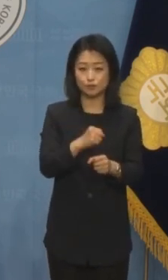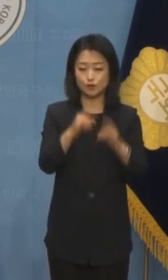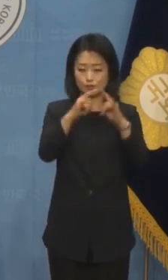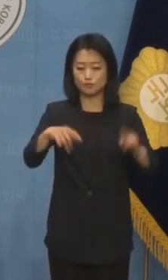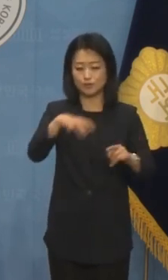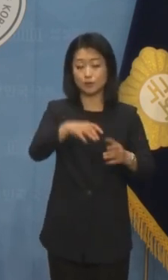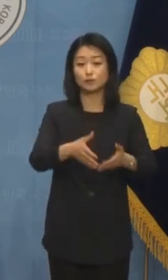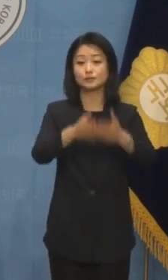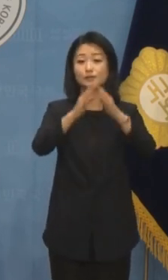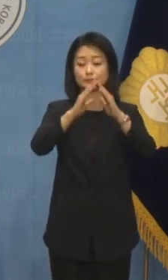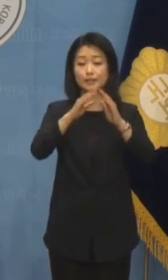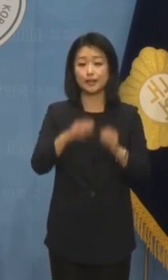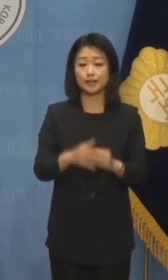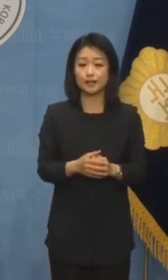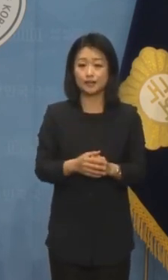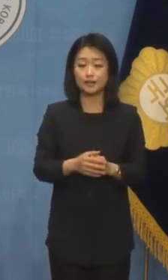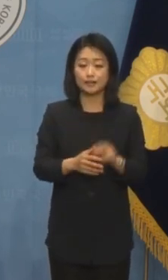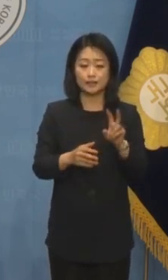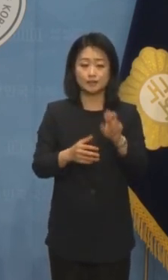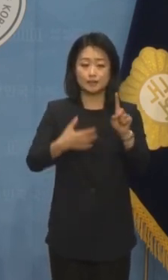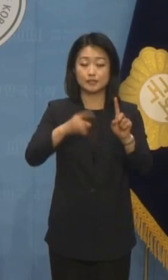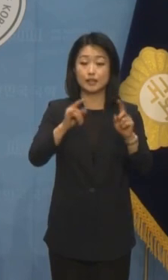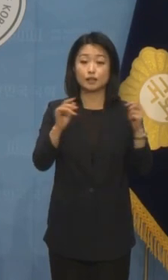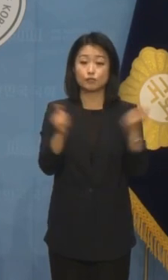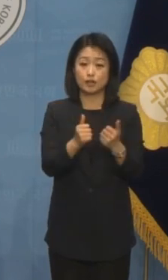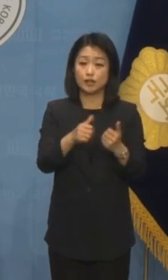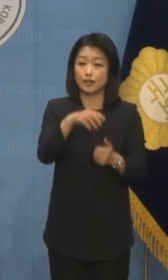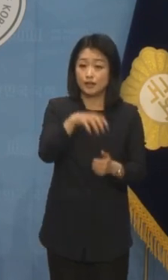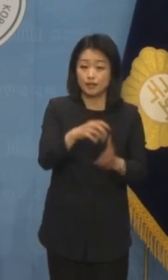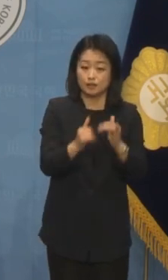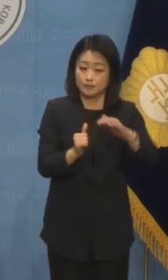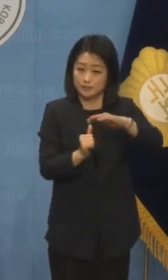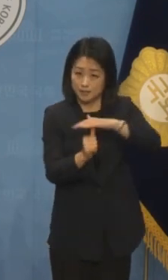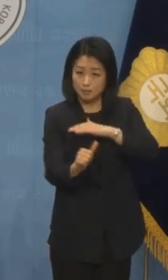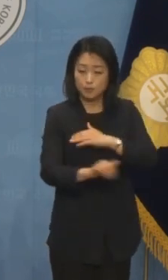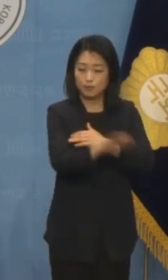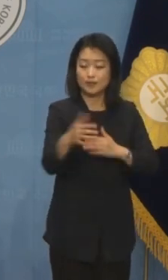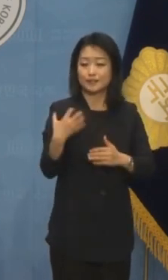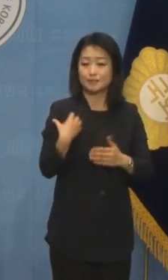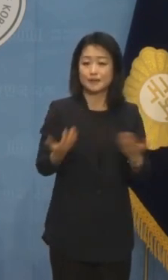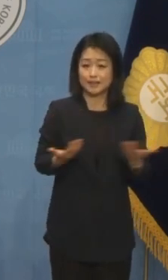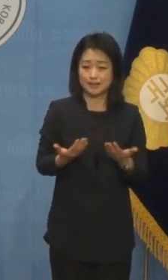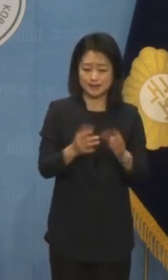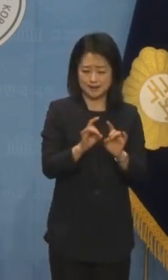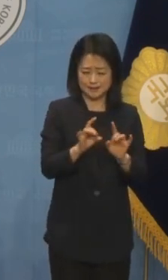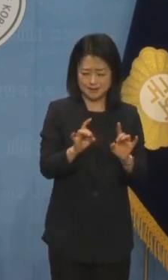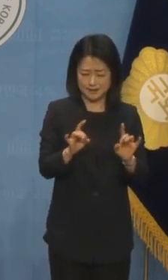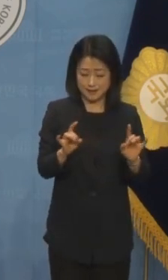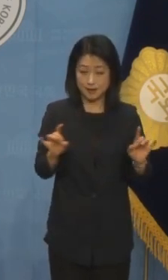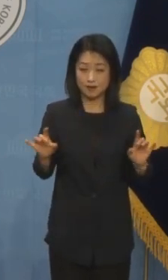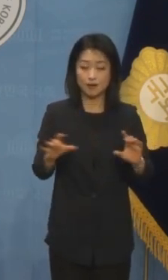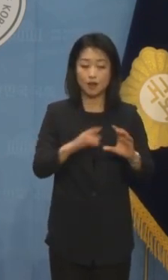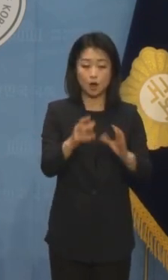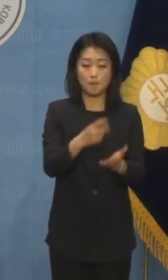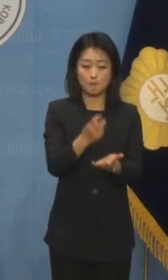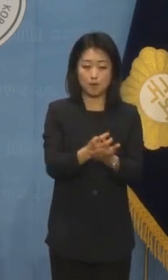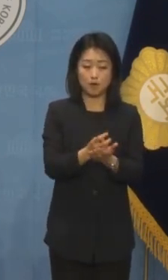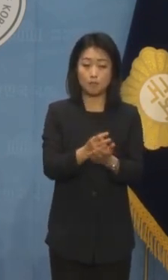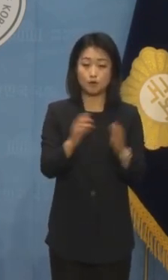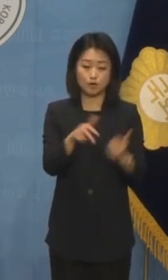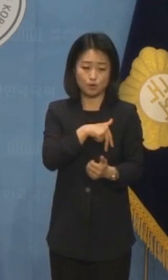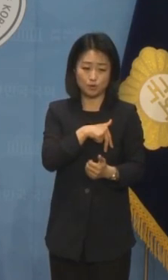조치에 대한민국 21대 국회 모든 국민들을 대표해서 일하고 있는 한 사람 한 사람의 헌법기관인